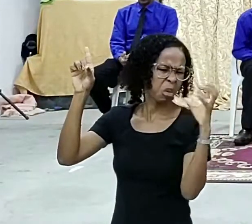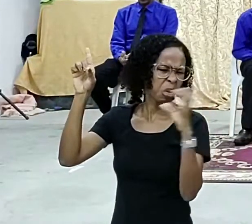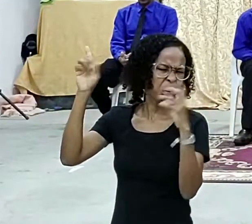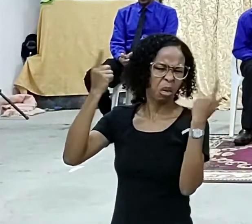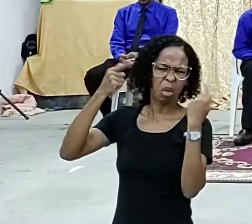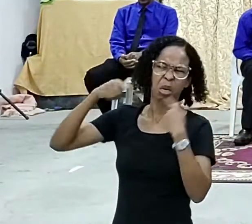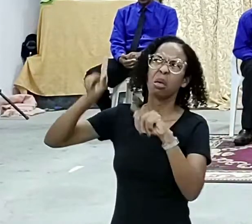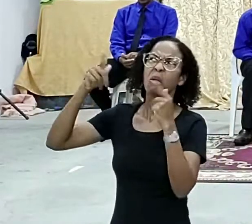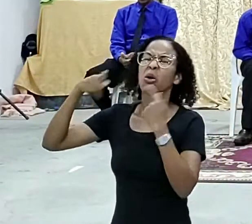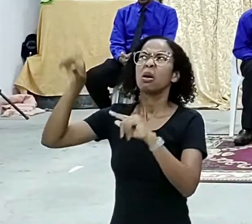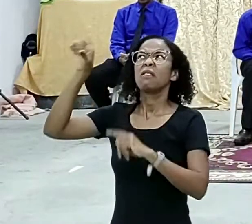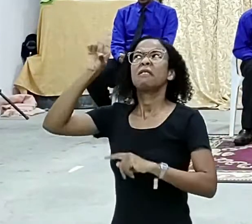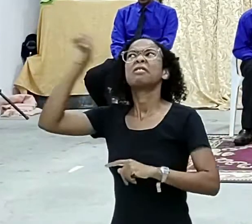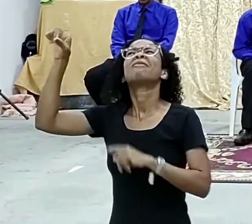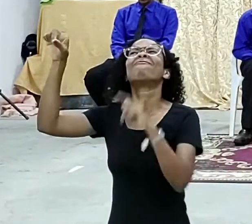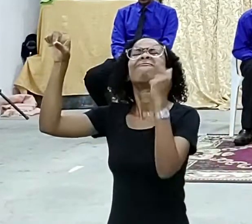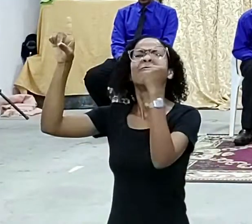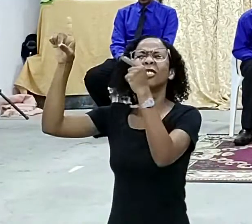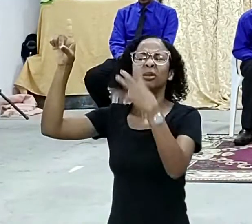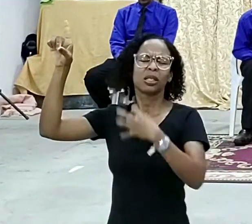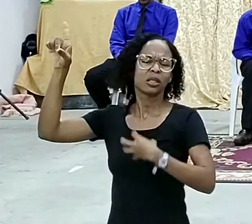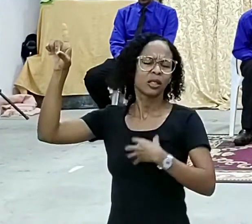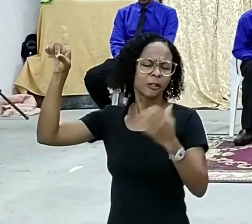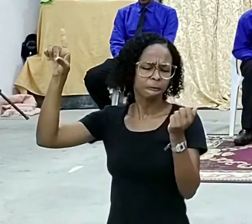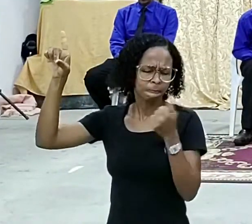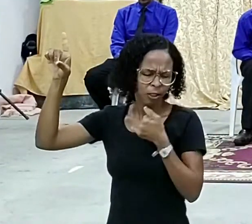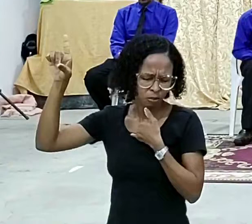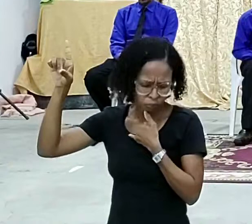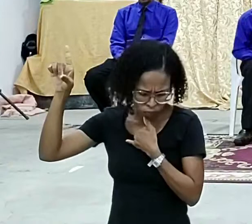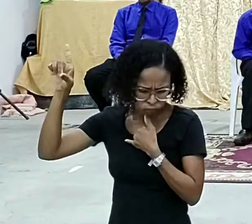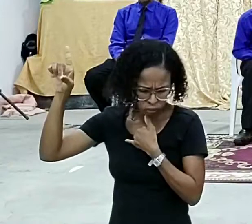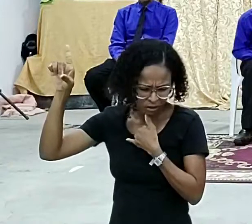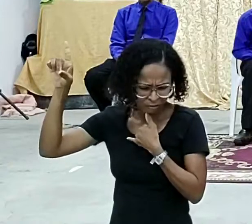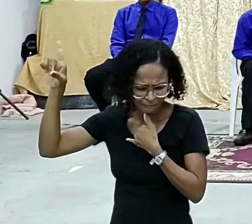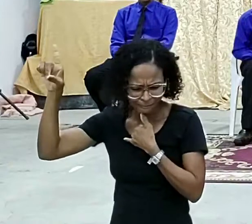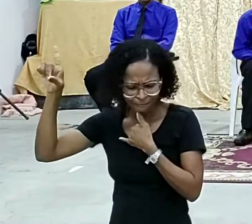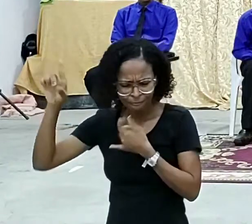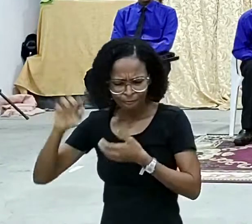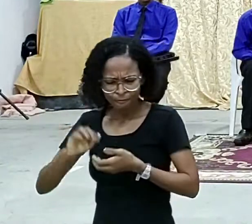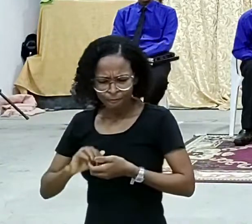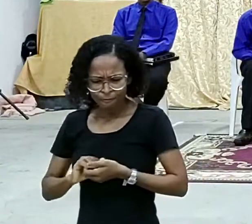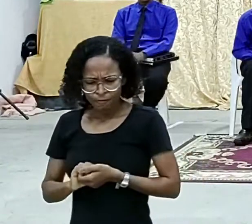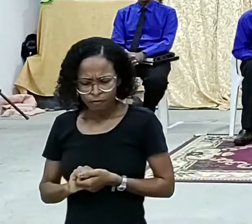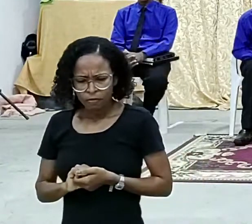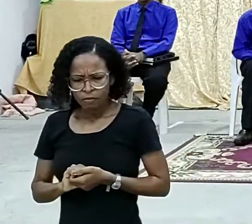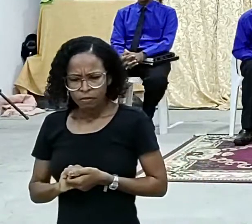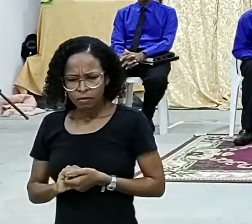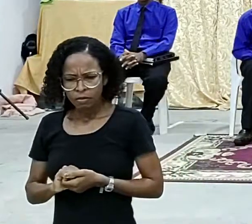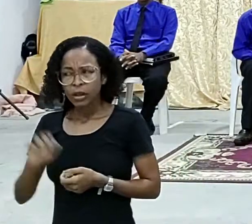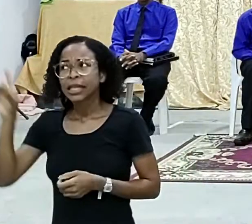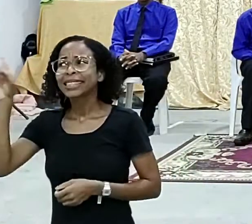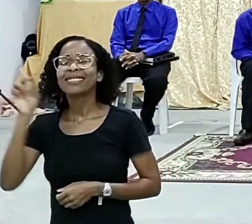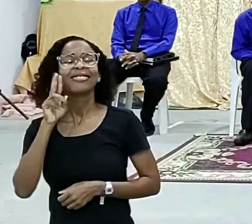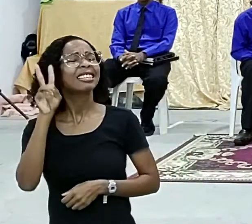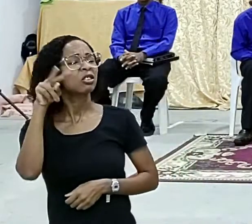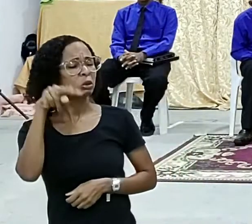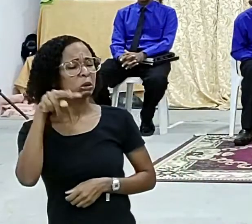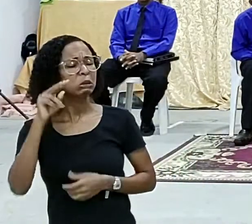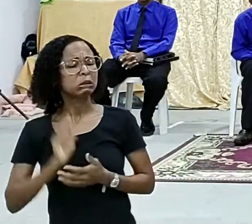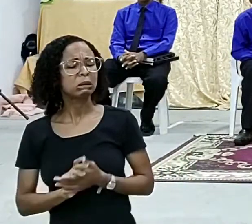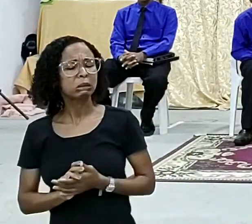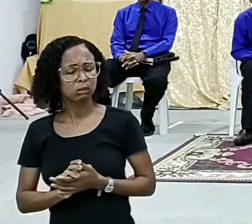se entristecer ao ponto de permitir que algo acontecesse